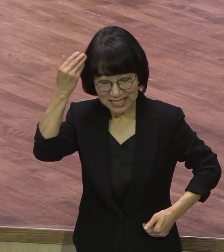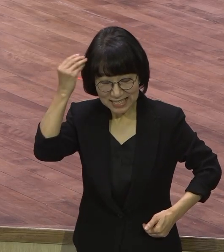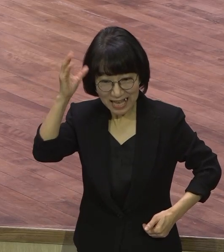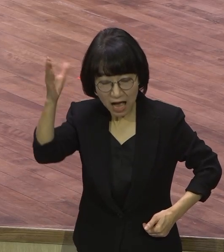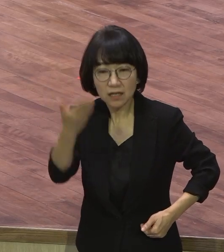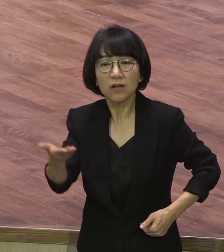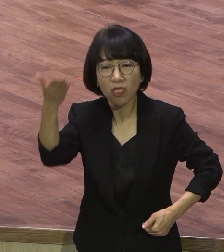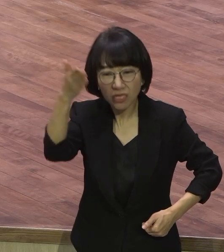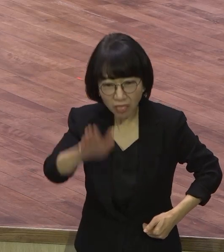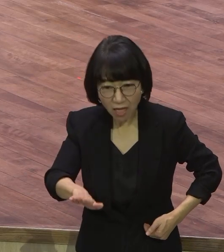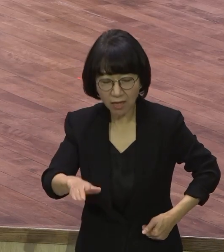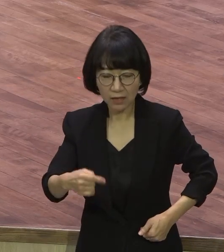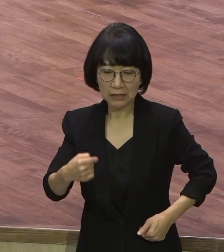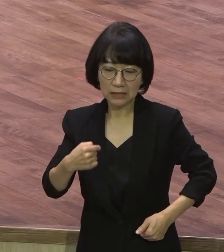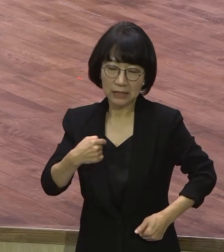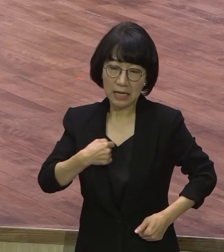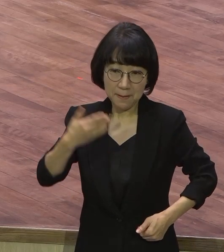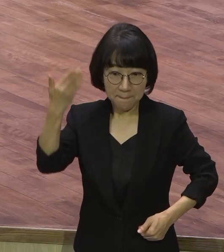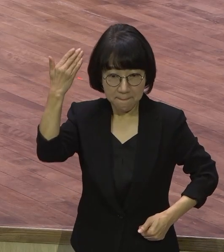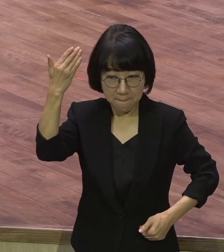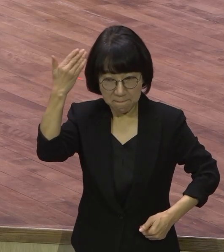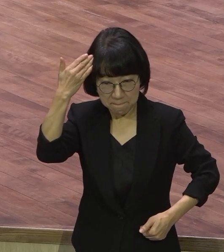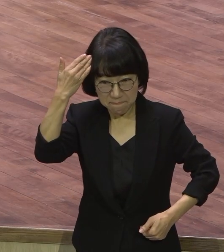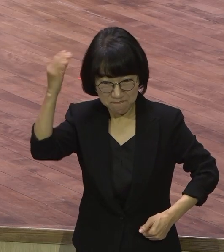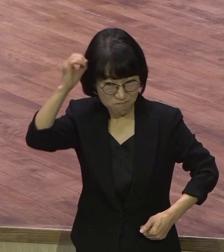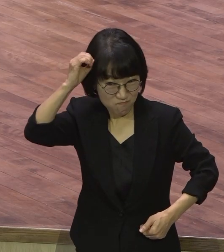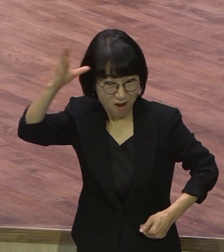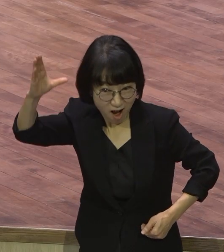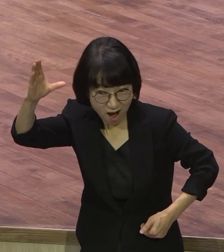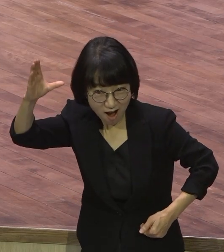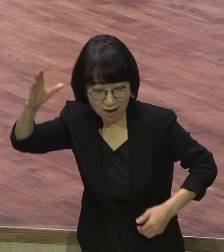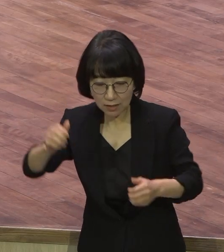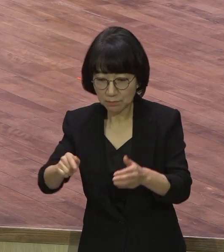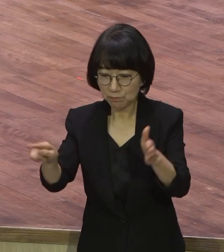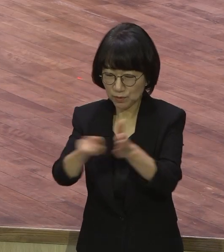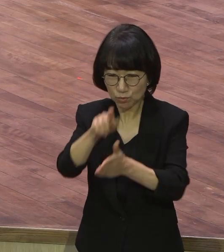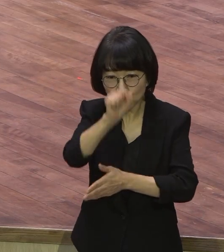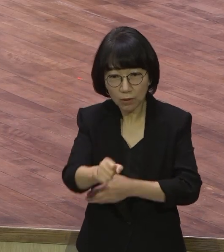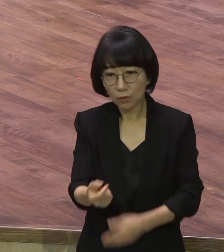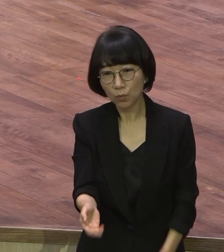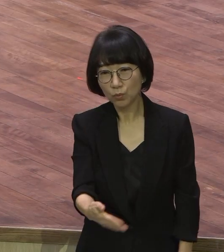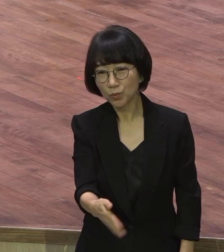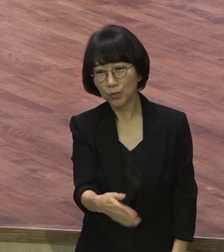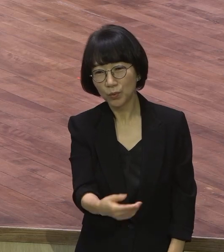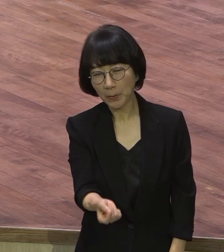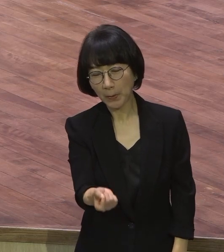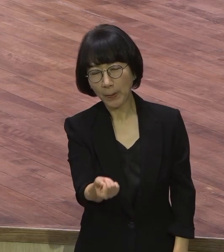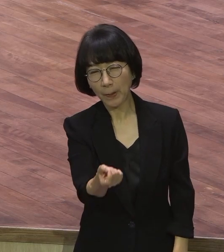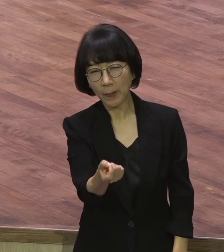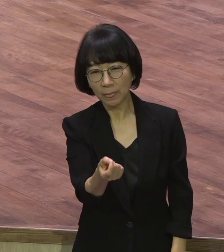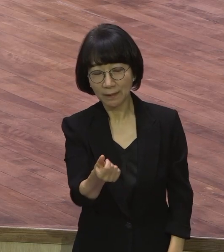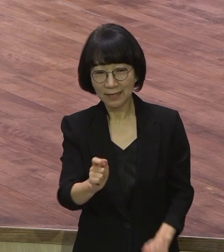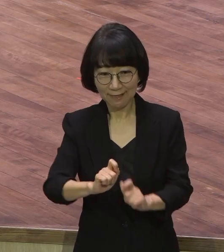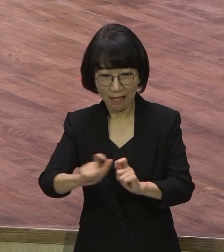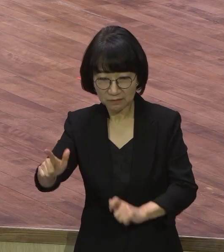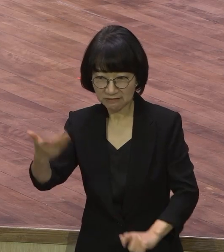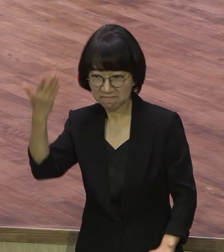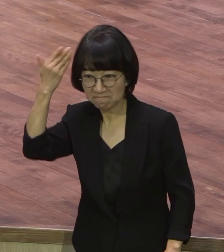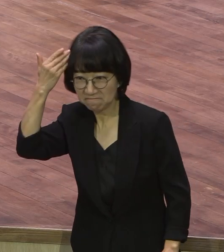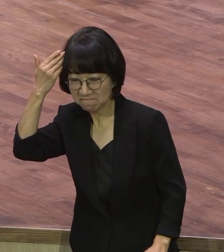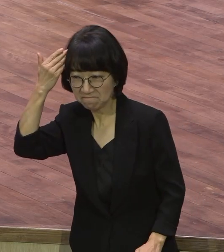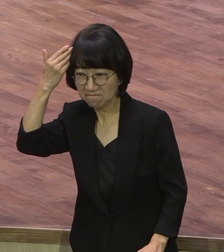사람의 믿음 좋은 사람을 본 적이 별로 없어요. 거의 보면 자기 생각 자기 지식 자기 경험에